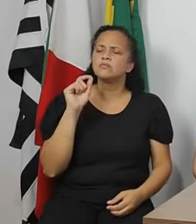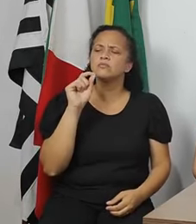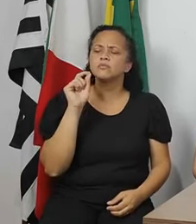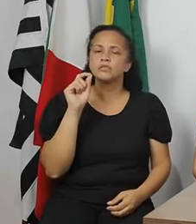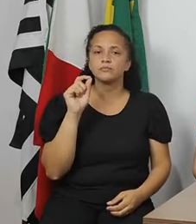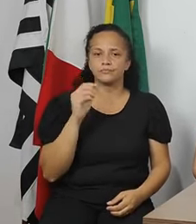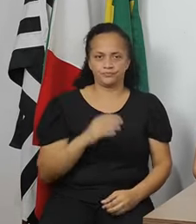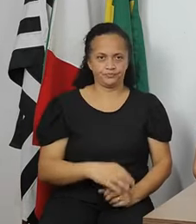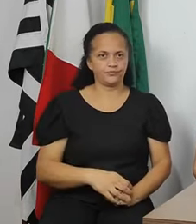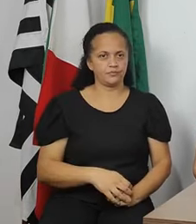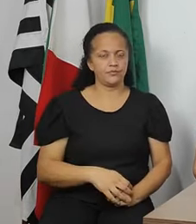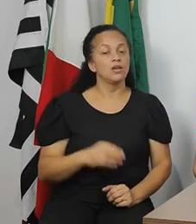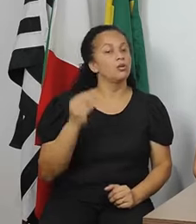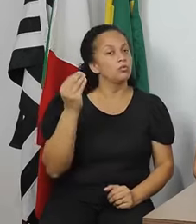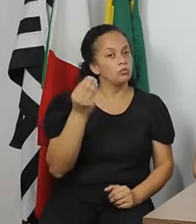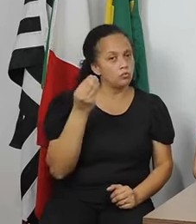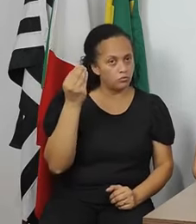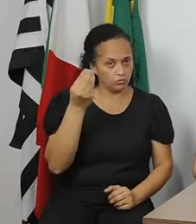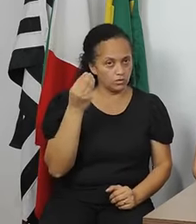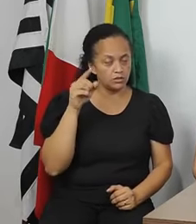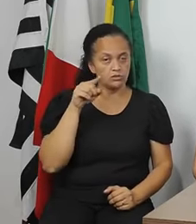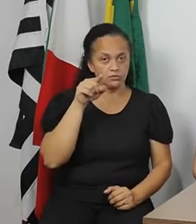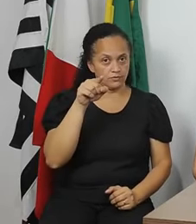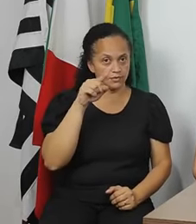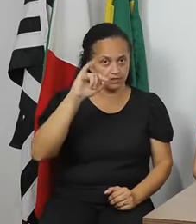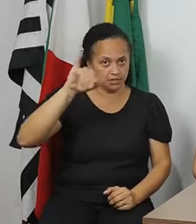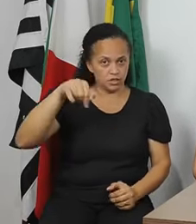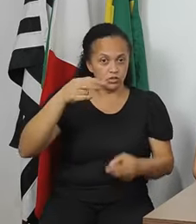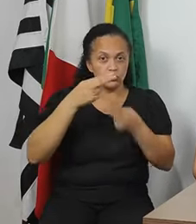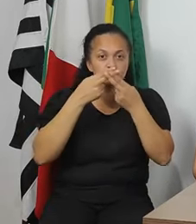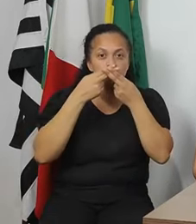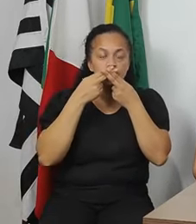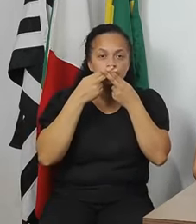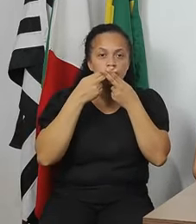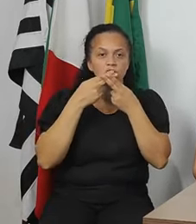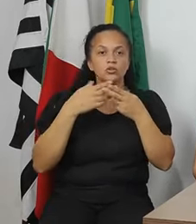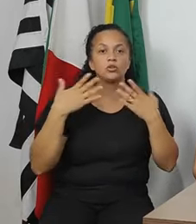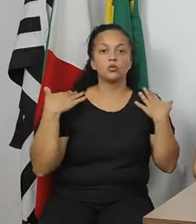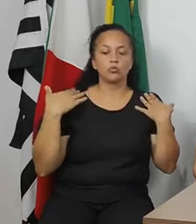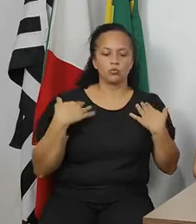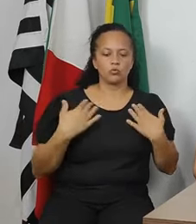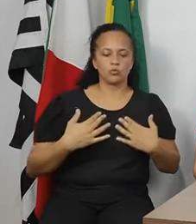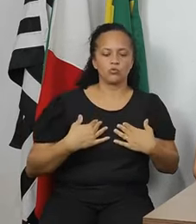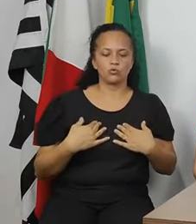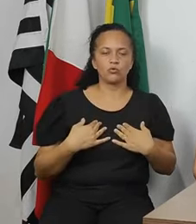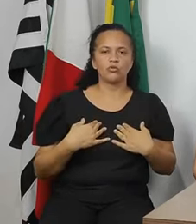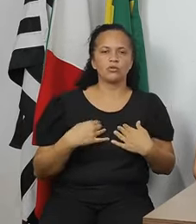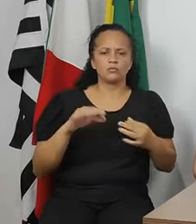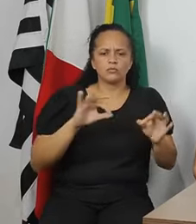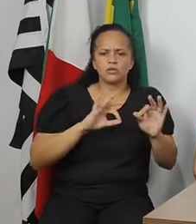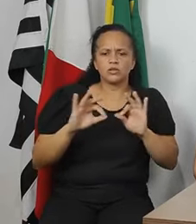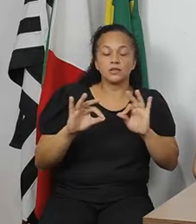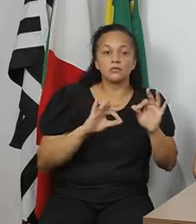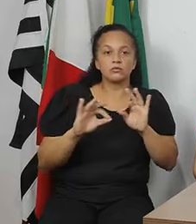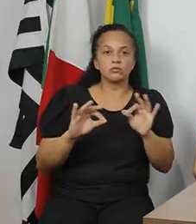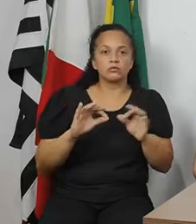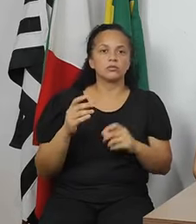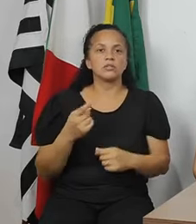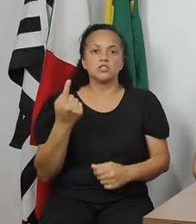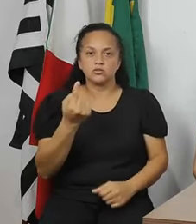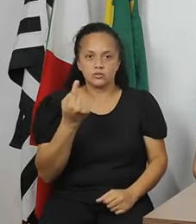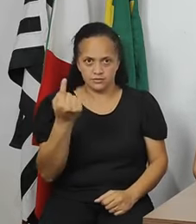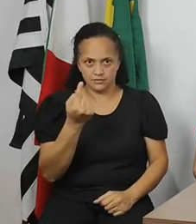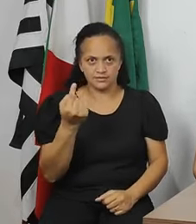ao jejuar o nosso corpo, a nossa célula, ela se regenera sozinha, fazendo com que a nossa